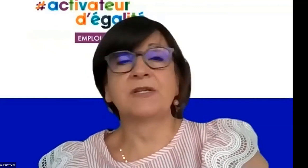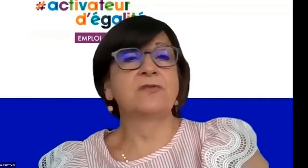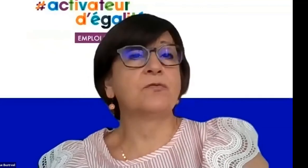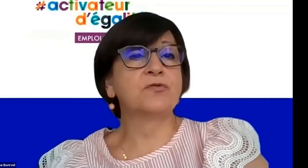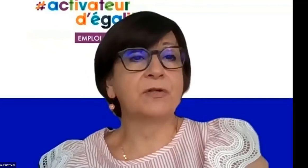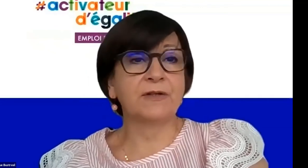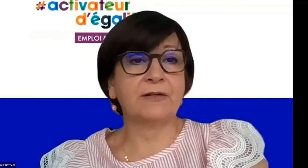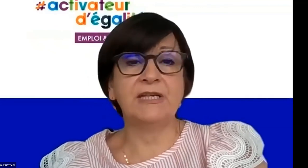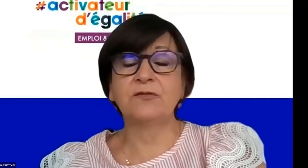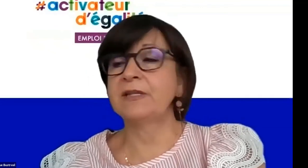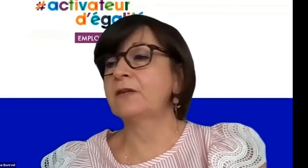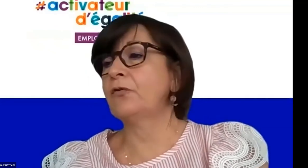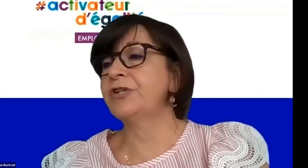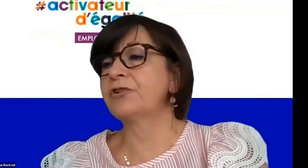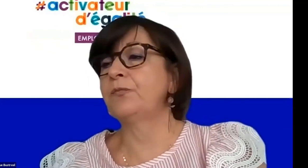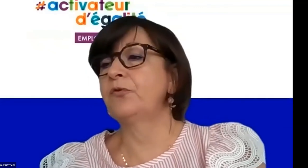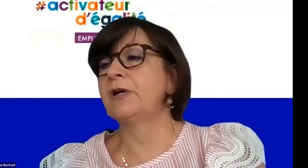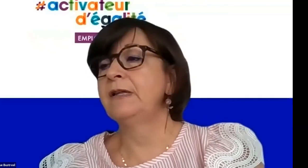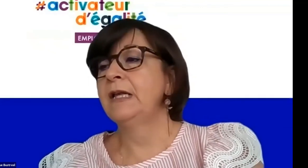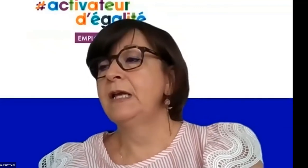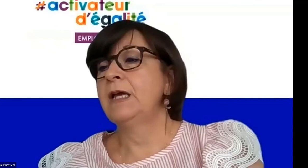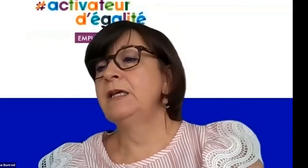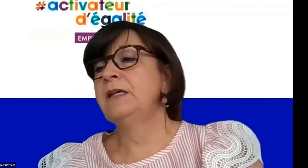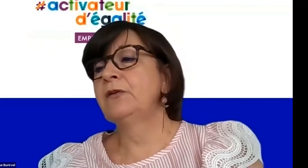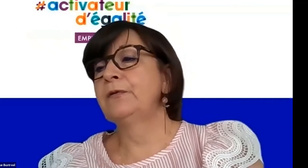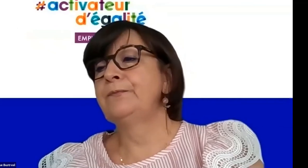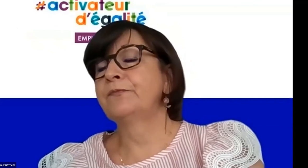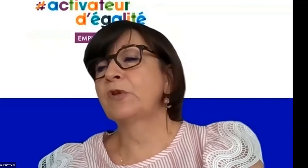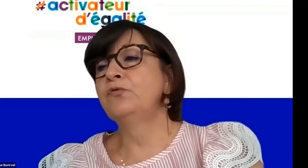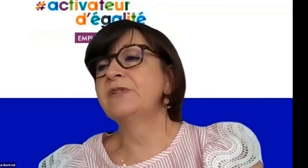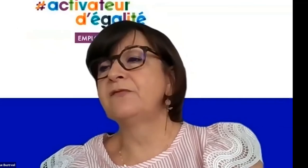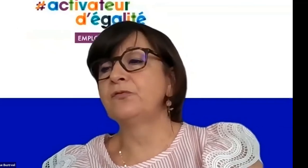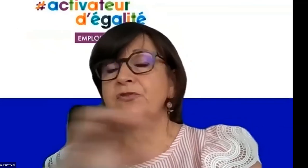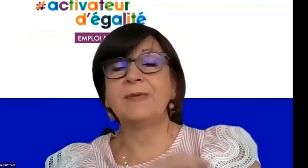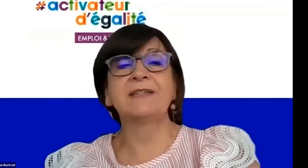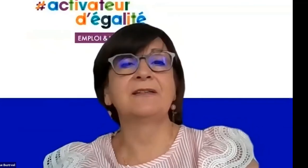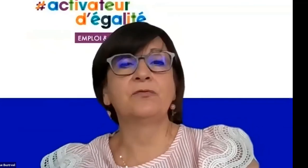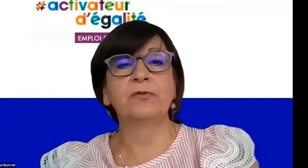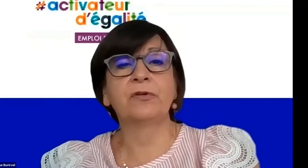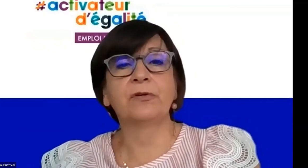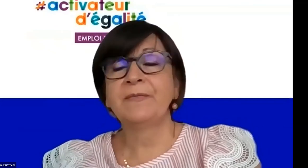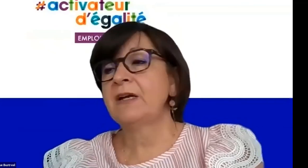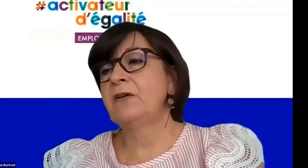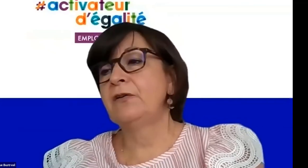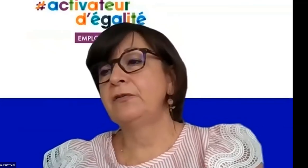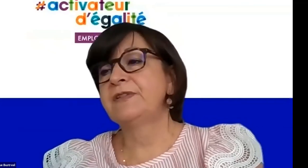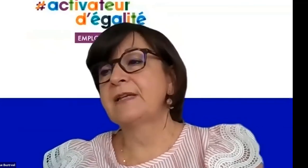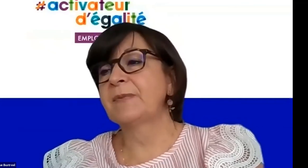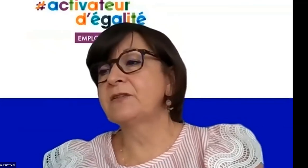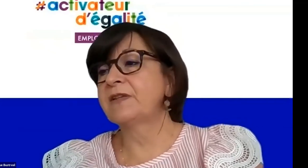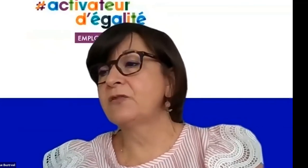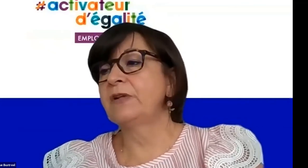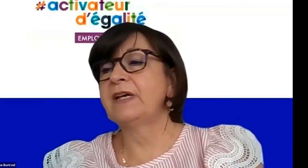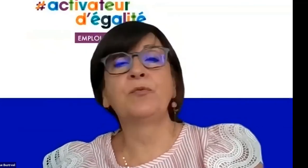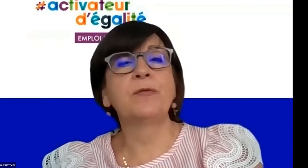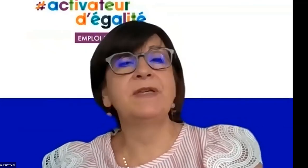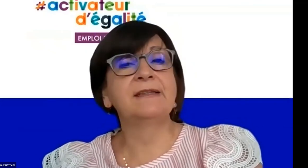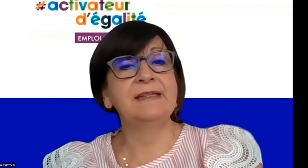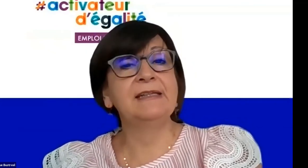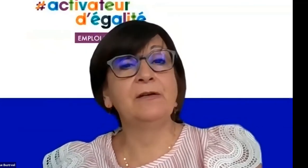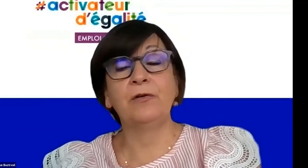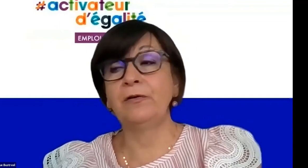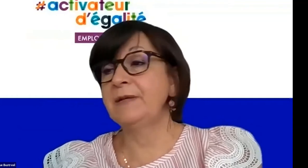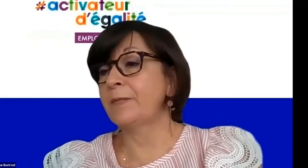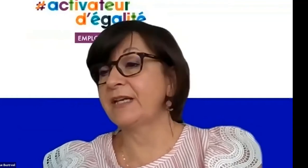en situation soit de travailler, soit d'être en recherche d'emploi. Et nous avons ce matin donc cette présentation en